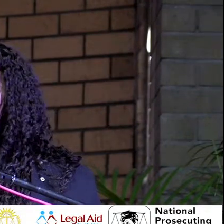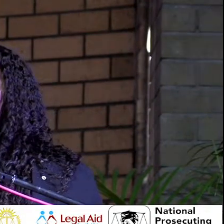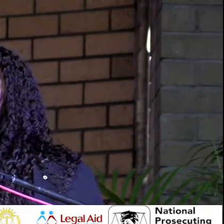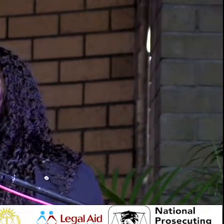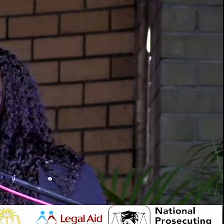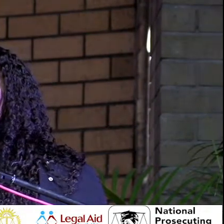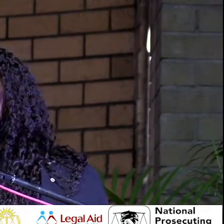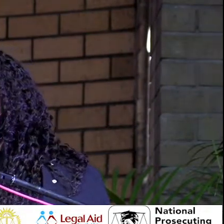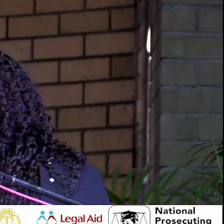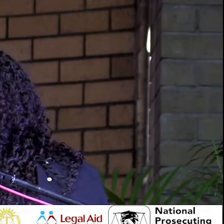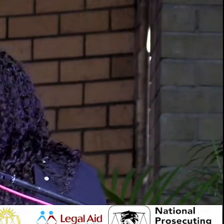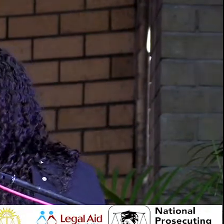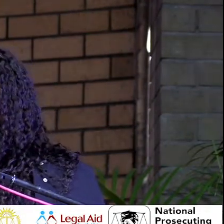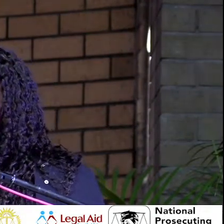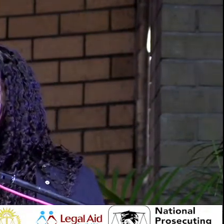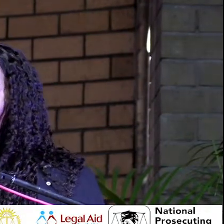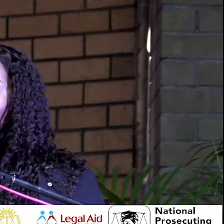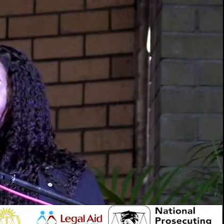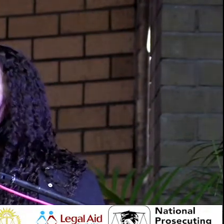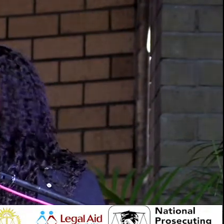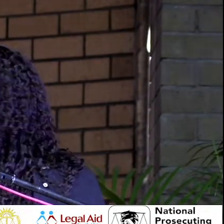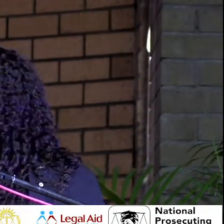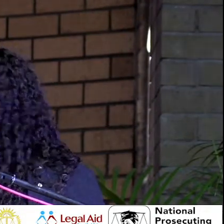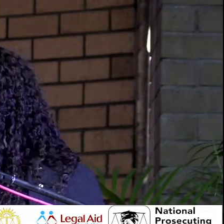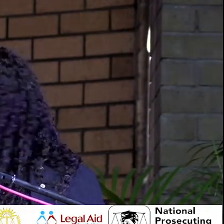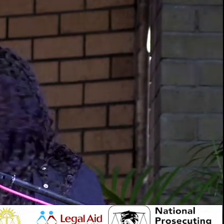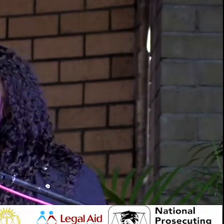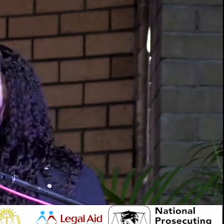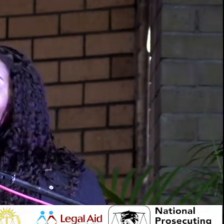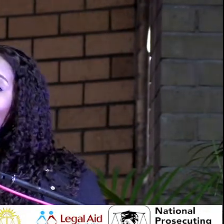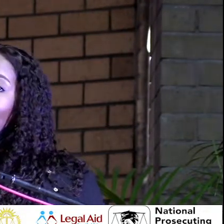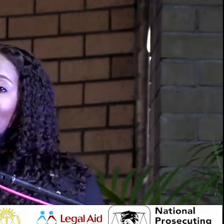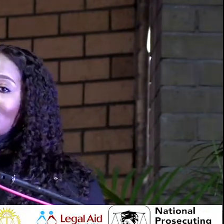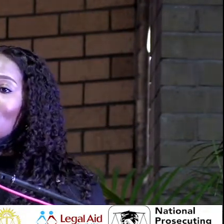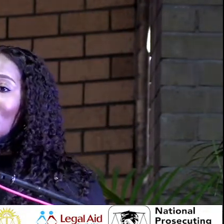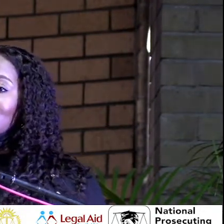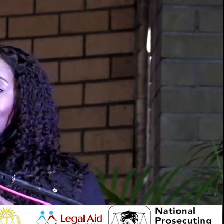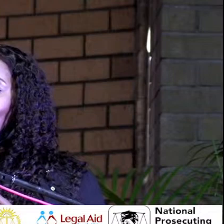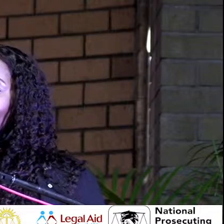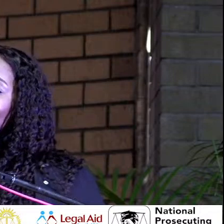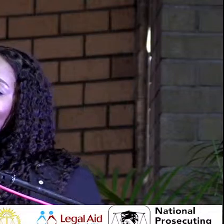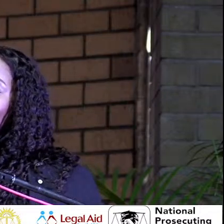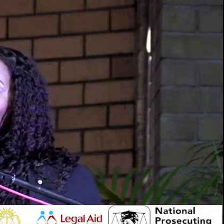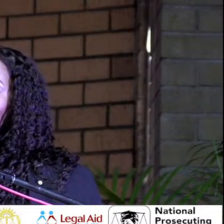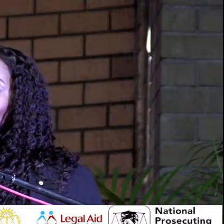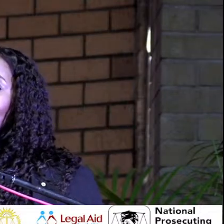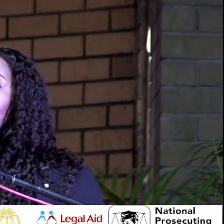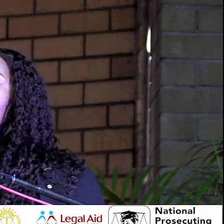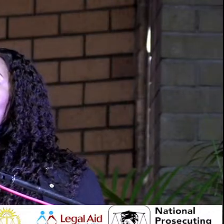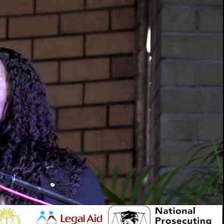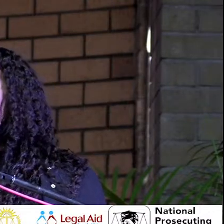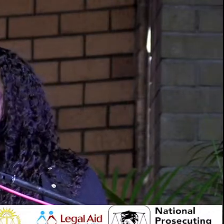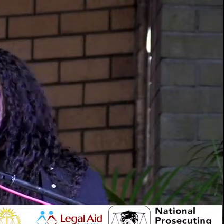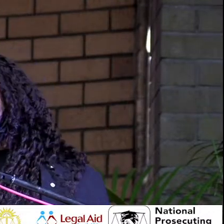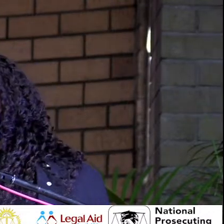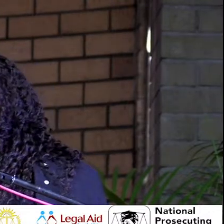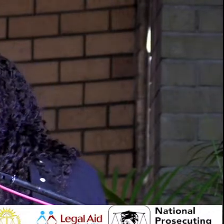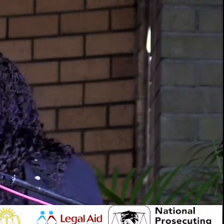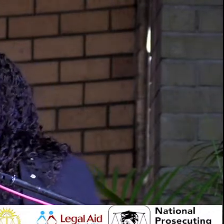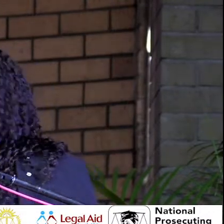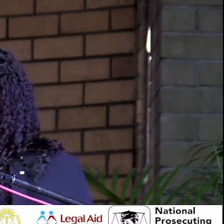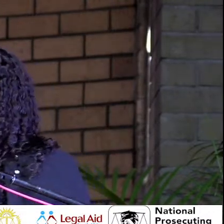ayi-116 kwiingxaki zibe khona ke ngoku uthi ithuba lizoba khona ke ngoku apha abantu bakwazi ke ngoku baze neengxaki zabo iingxaki